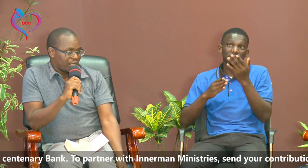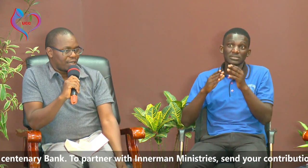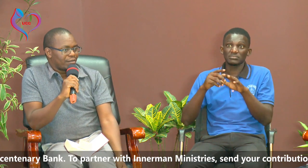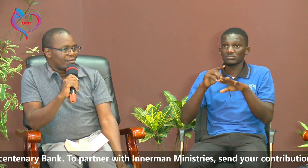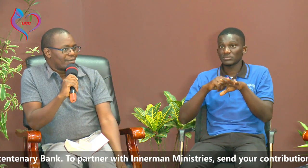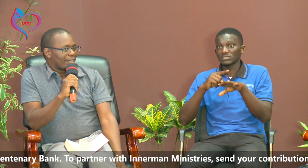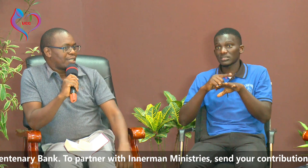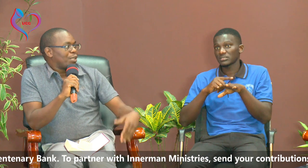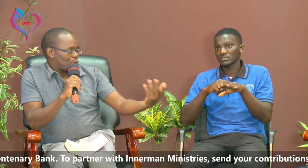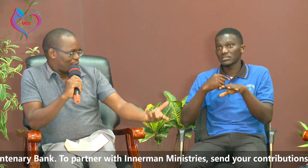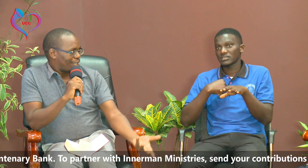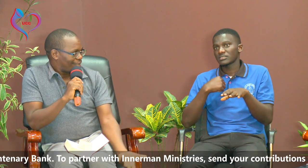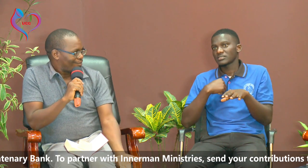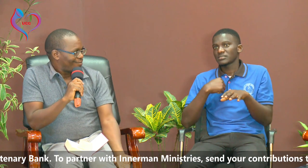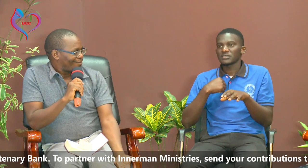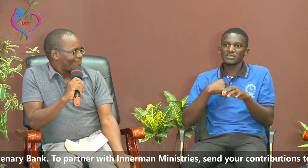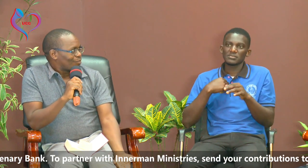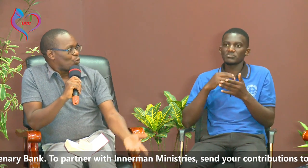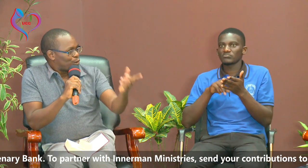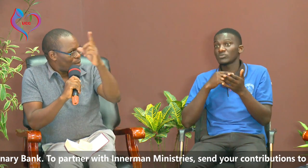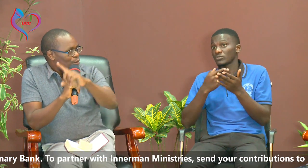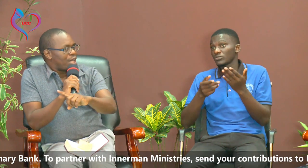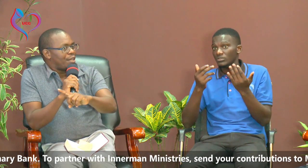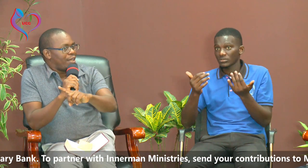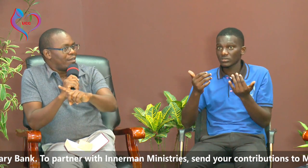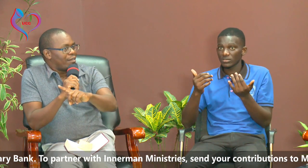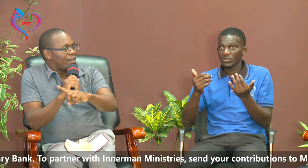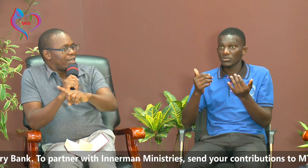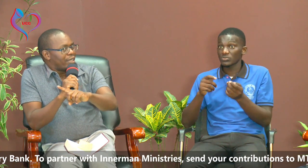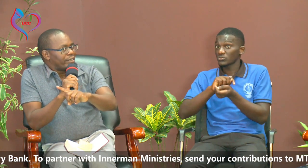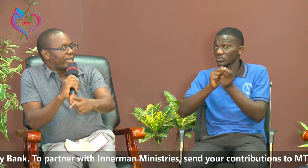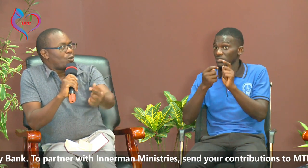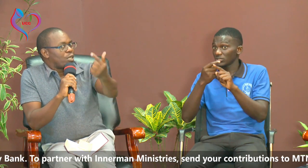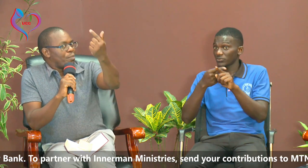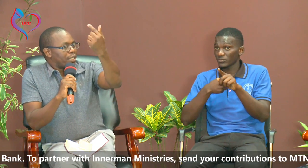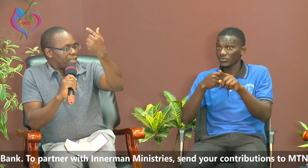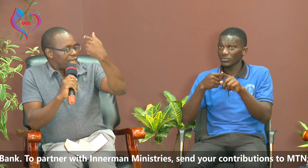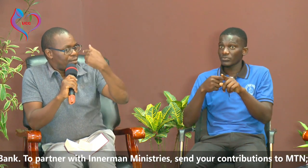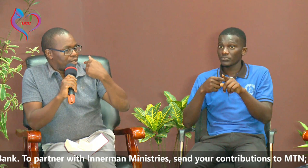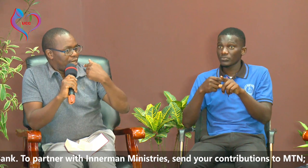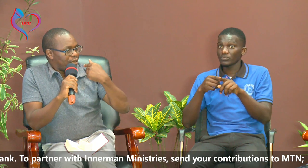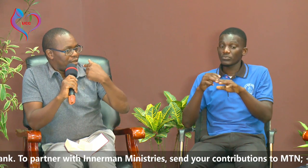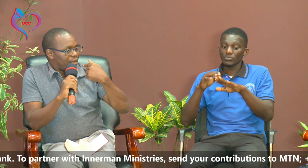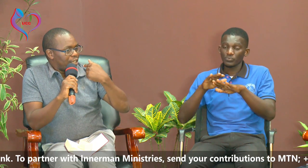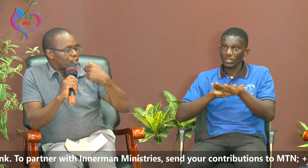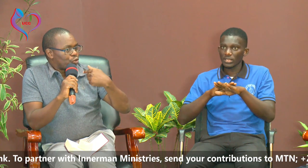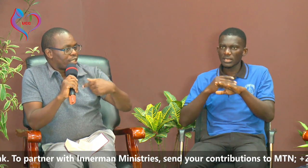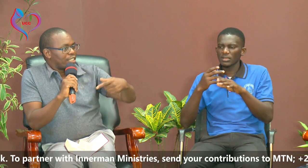agida kati bwente bwenali okujja mu luganda njagala kulira message jabulira chokate nze